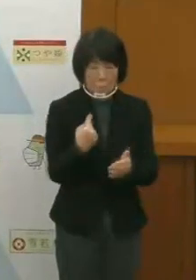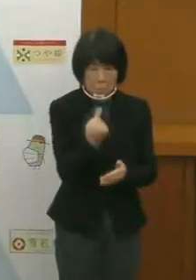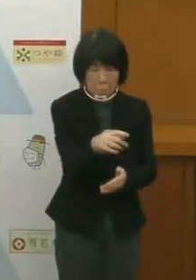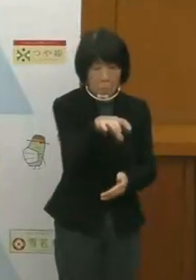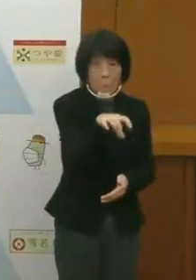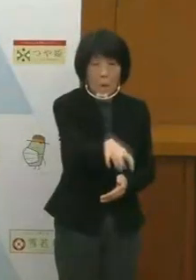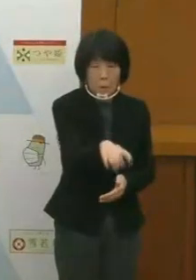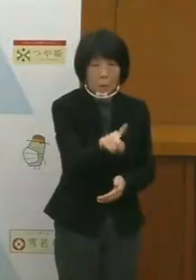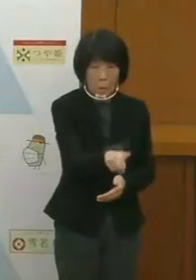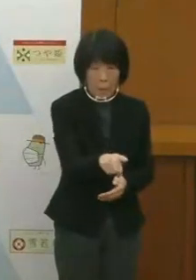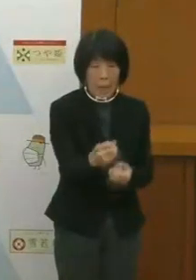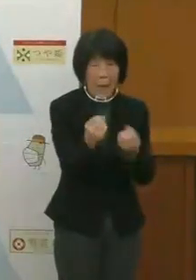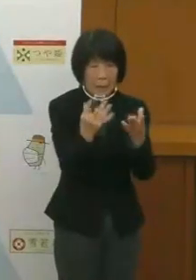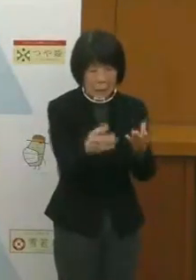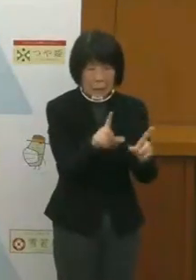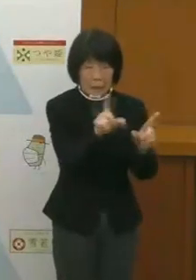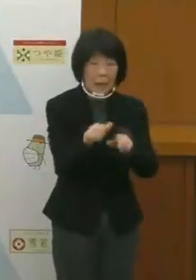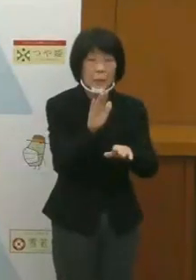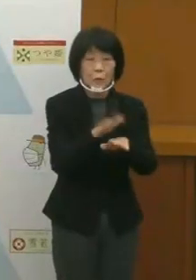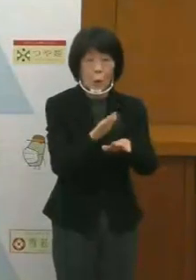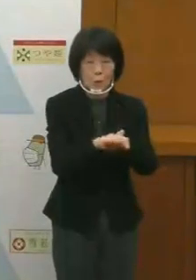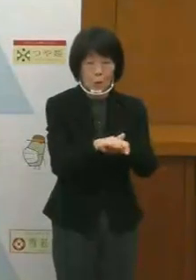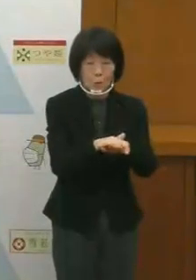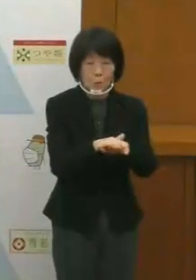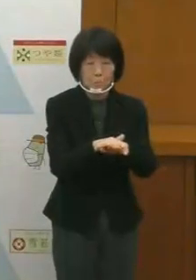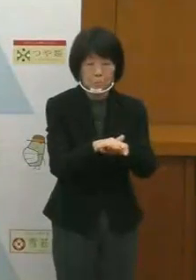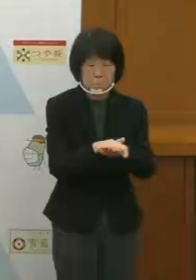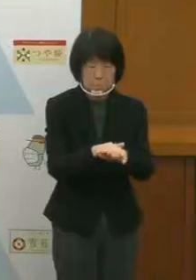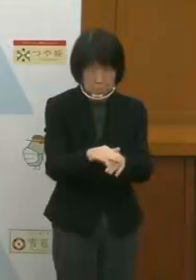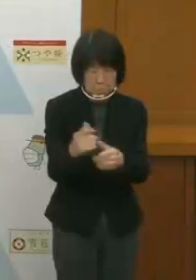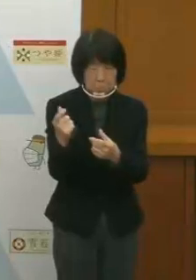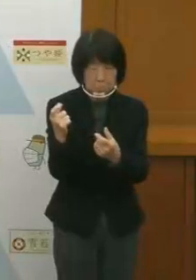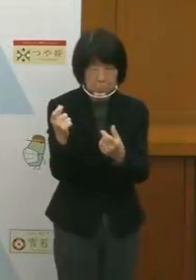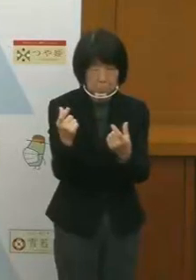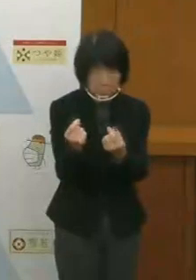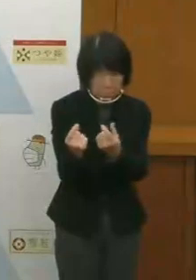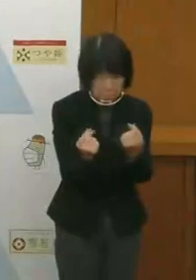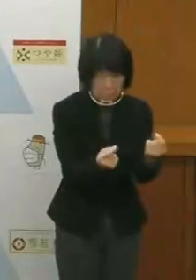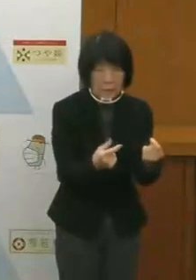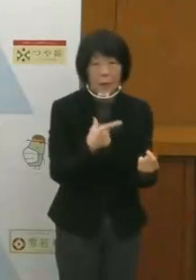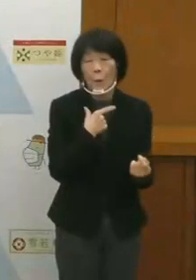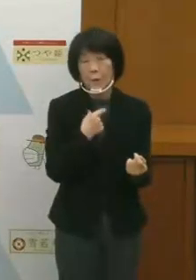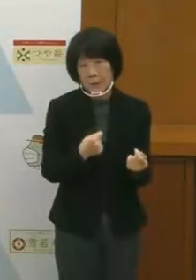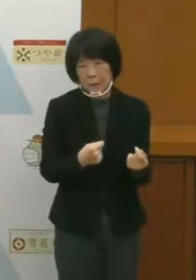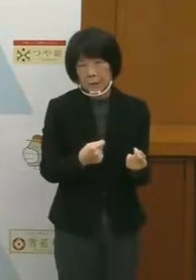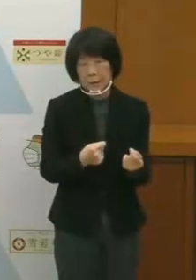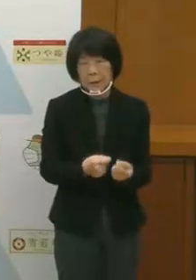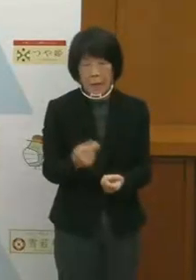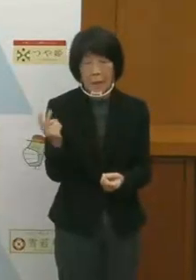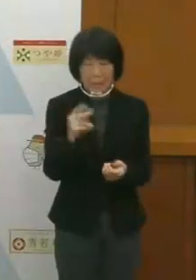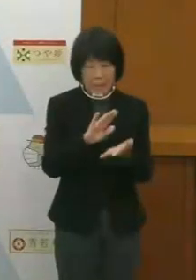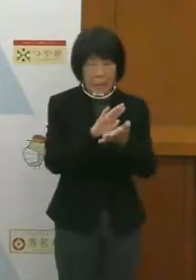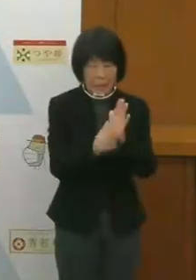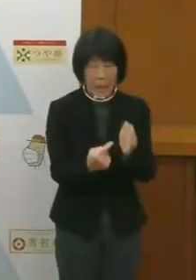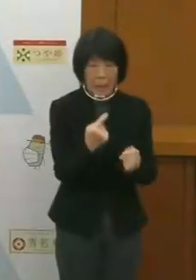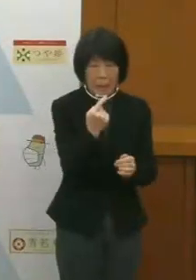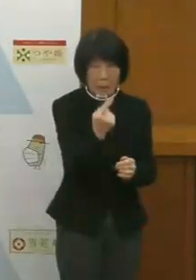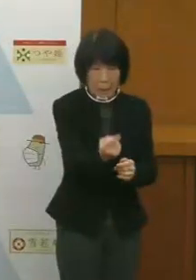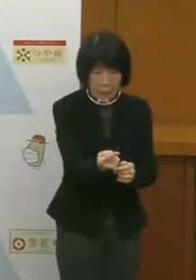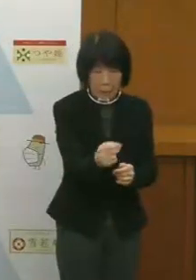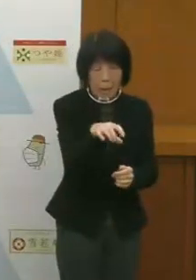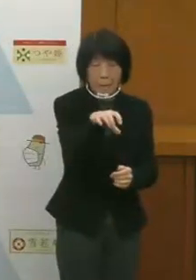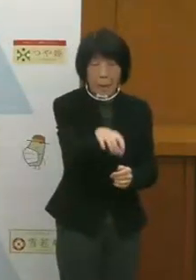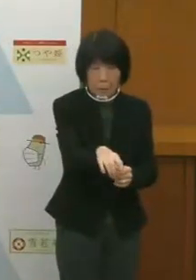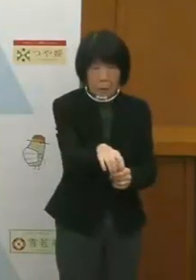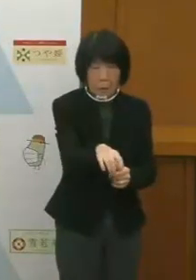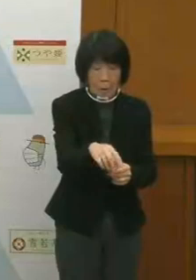で新しい生活様式を徹底していただくようお願いいたします。また県外の移動先